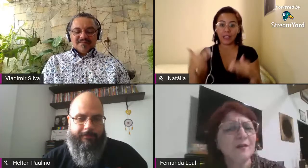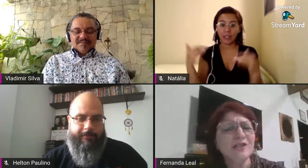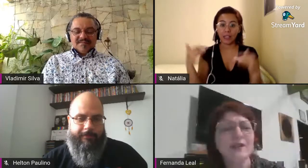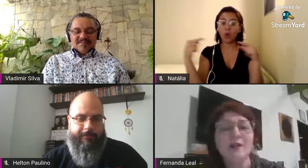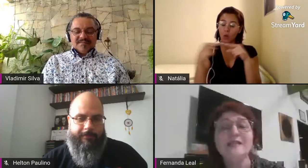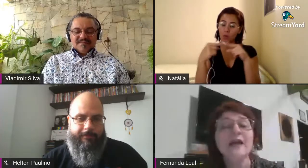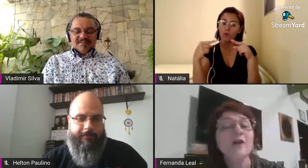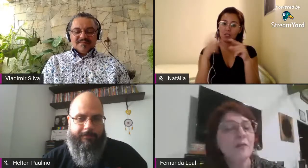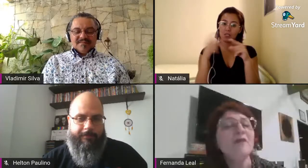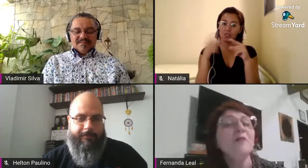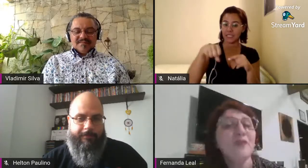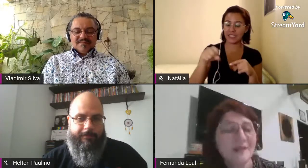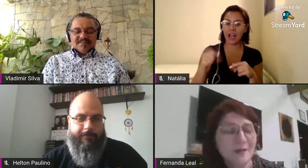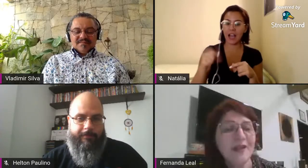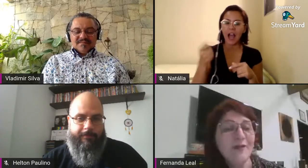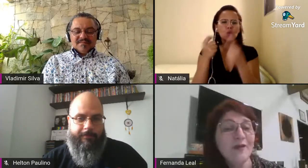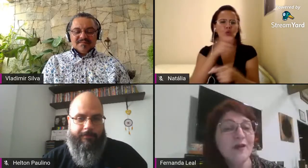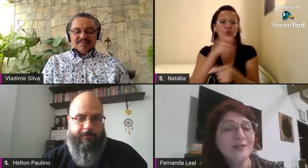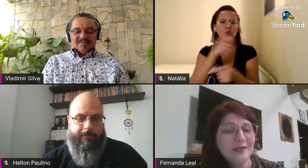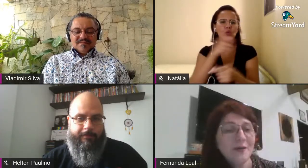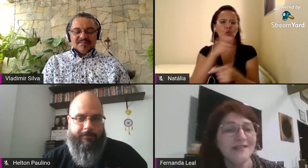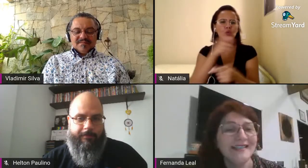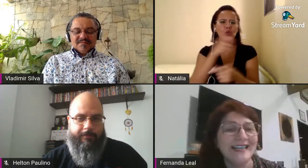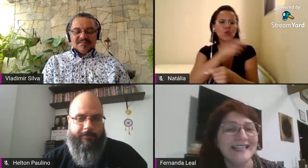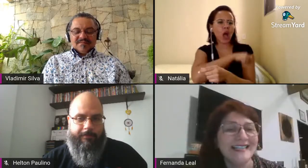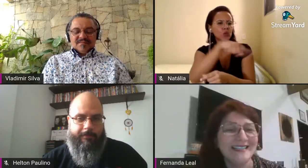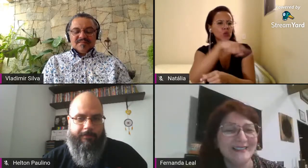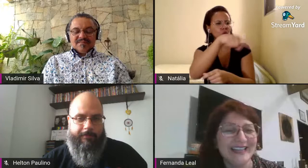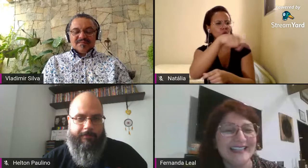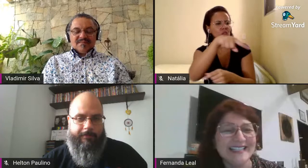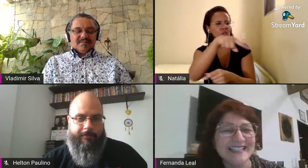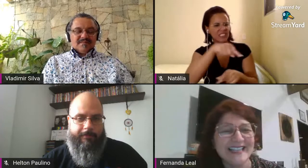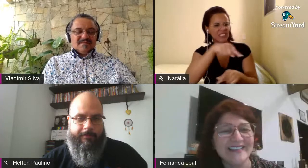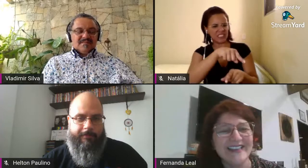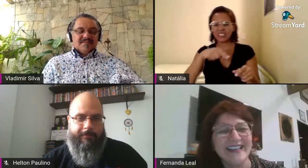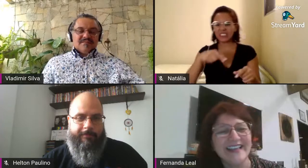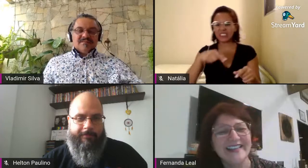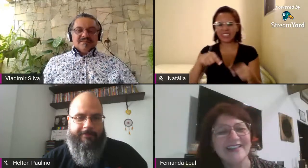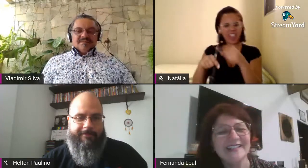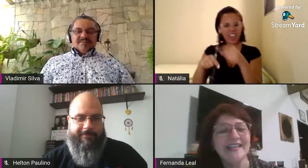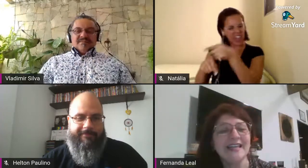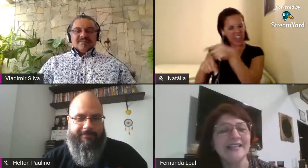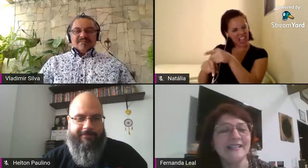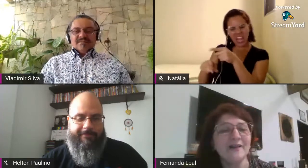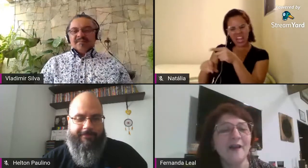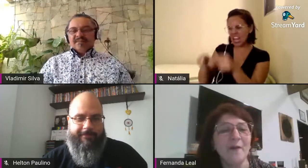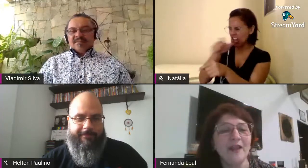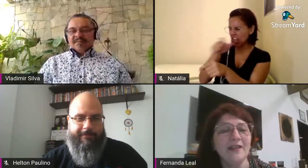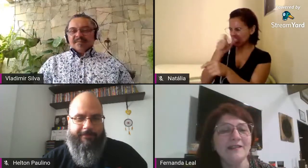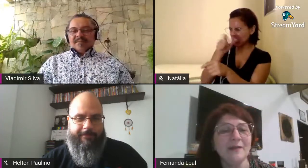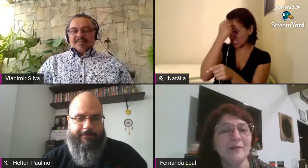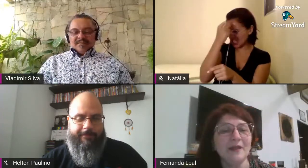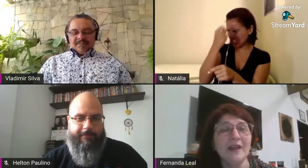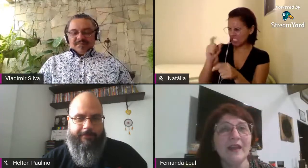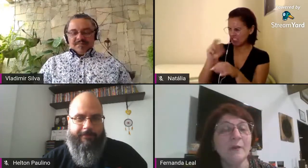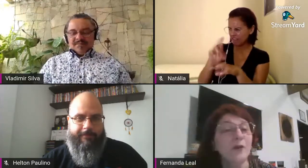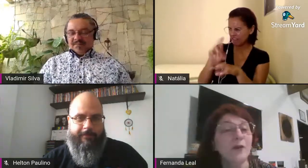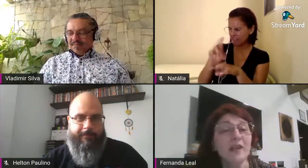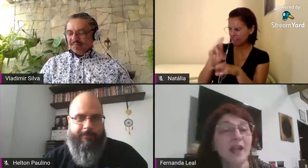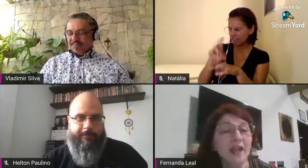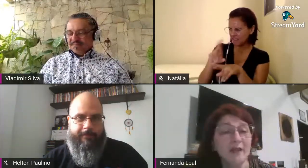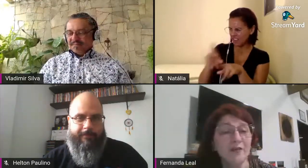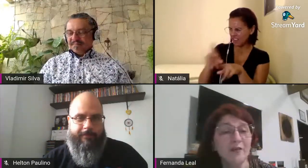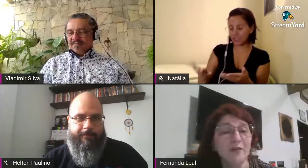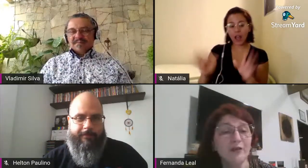é tão estranho. Eu disse, não, mas vamos ver esse menino, que eu acho que tem coisas interessantes do que ele está dizendo. Então, assim, Tassiano realmente sempre